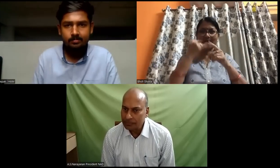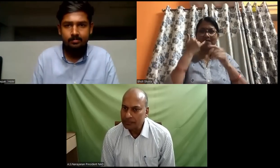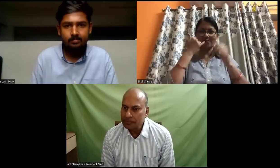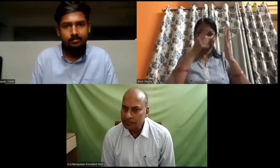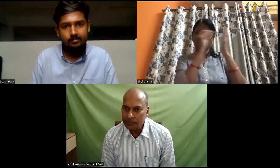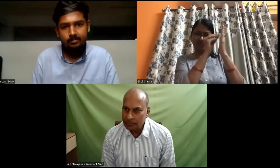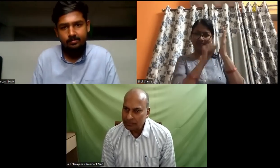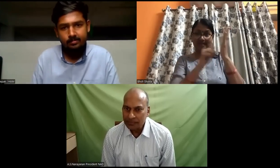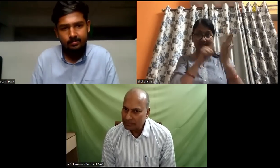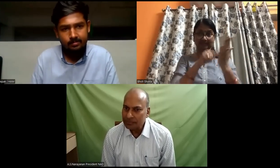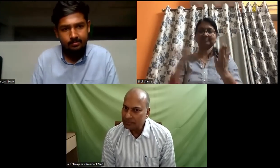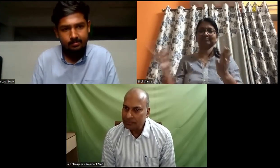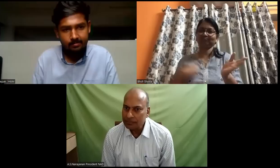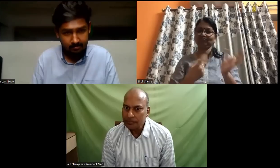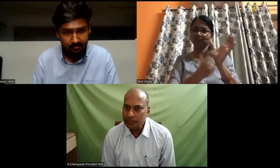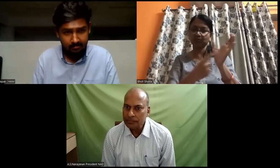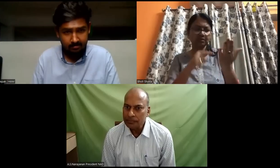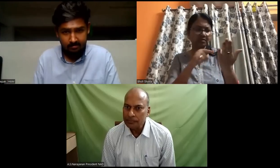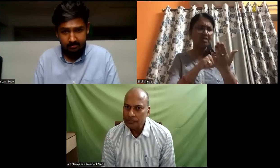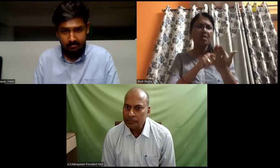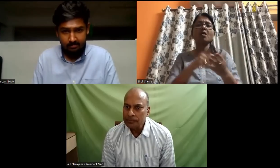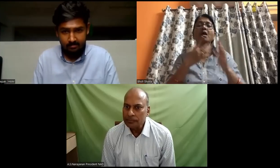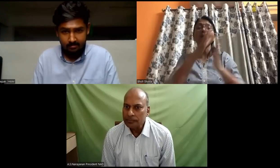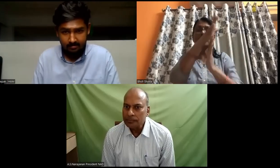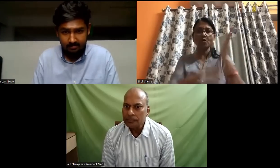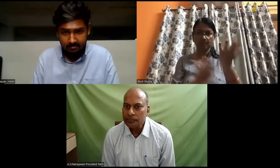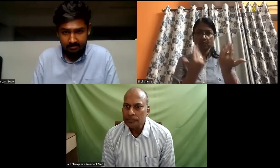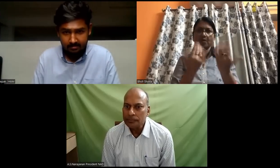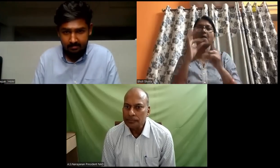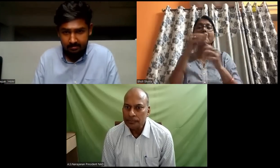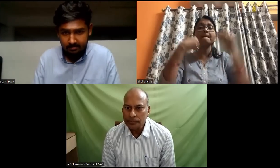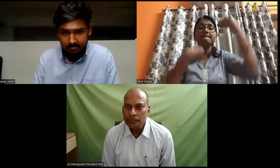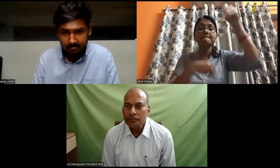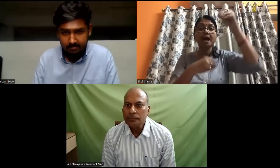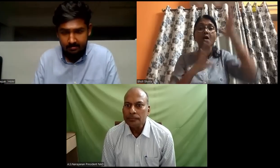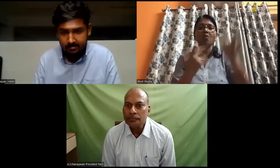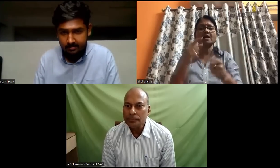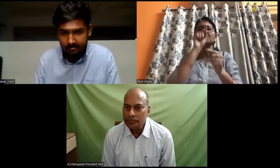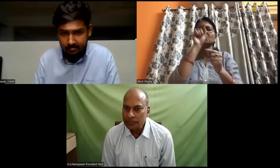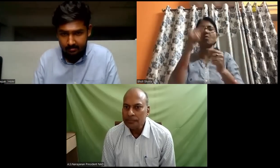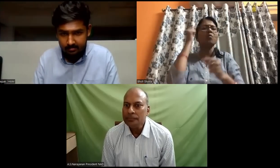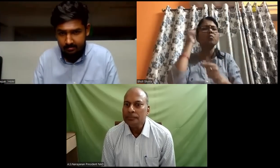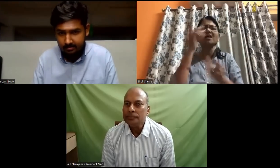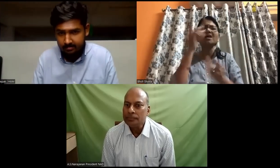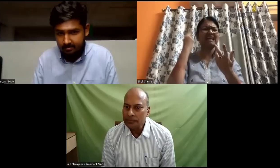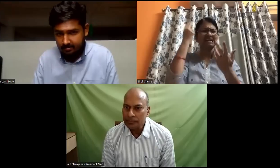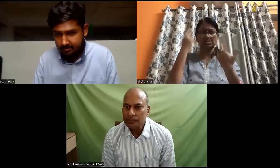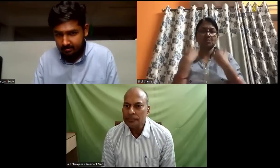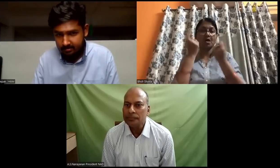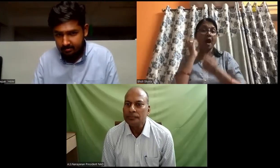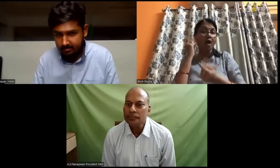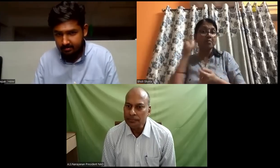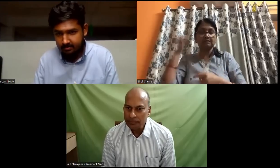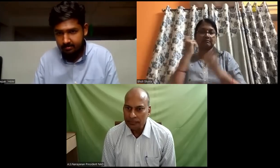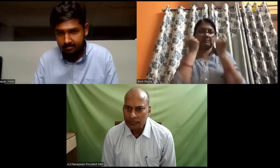हाँ इसको फाउंटेन में डालेंगे पानी है कोई बच्चे आपके पास पानी शॉपर कोई शॉपर नहीं फाउंटेन 4 घंटे का सफर करना है जो शॉपर